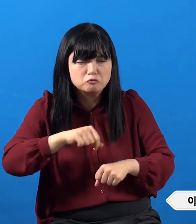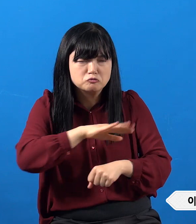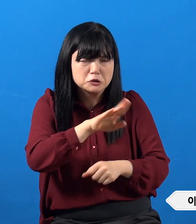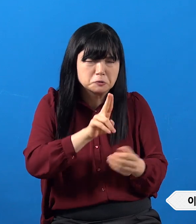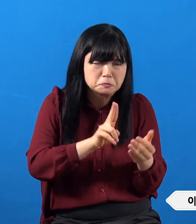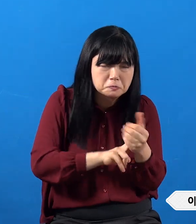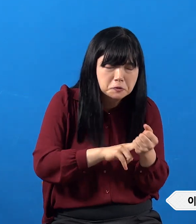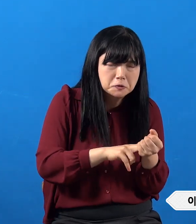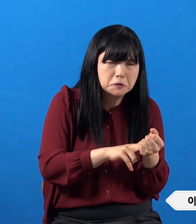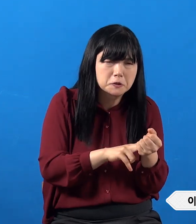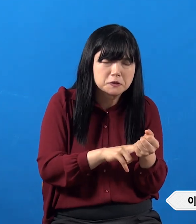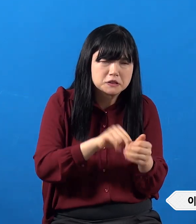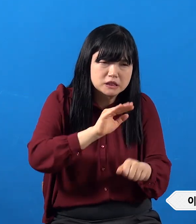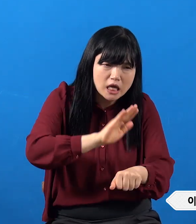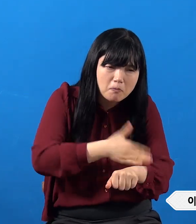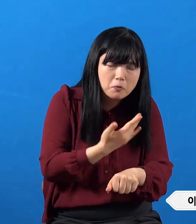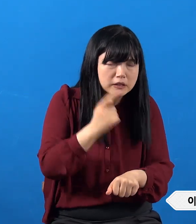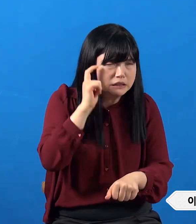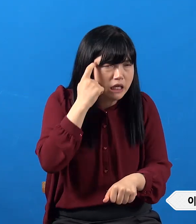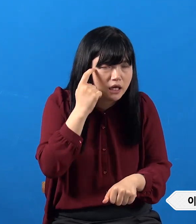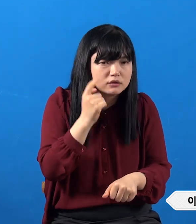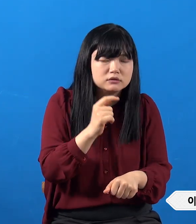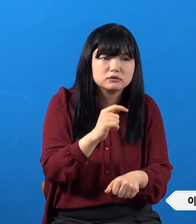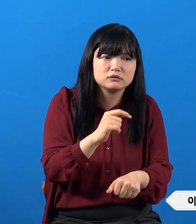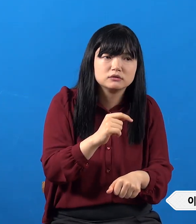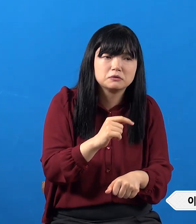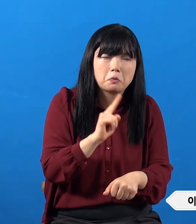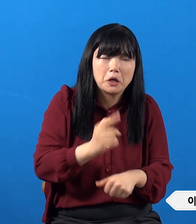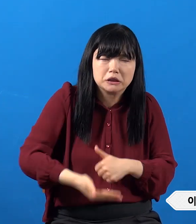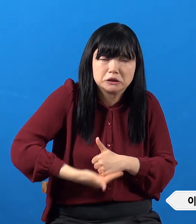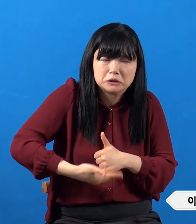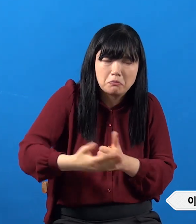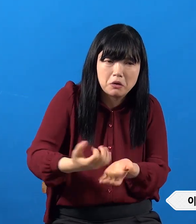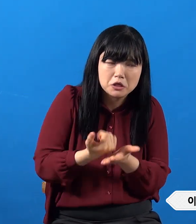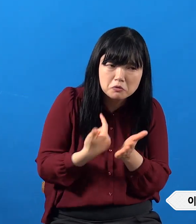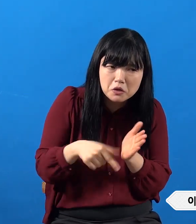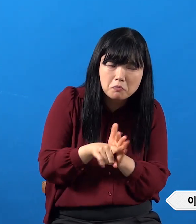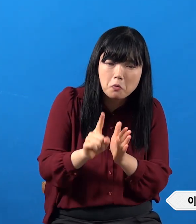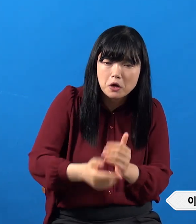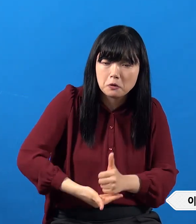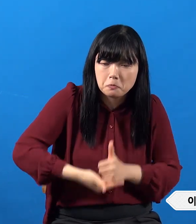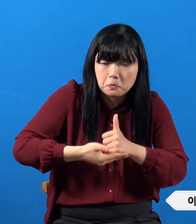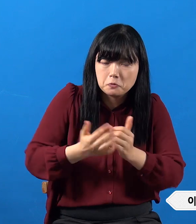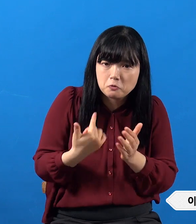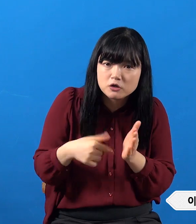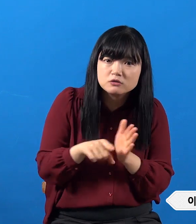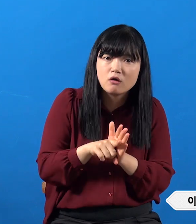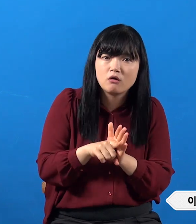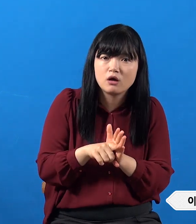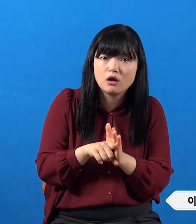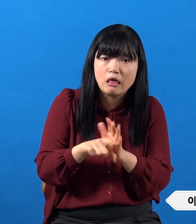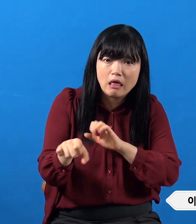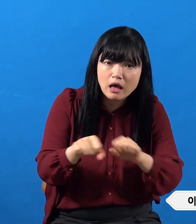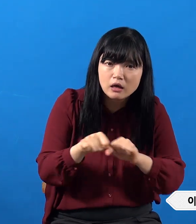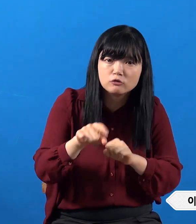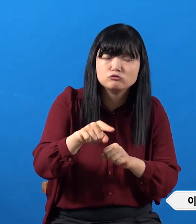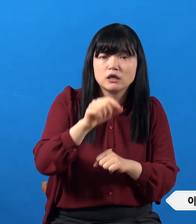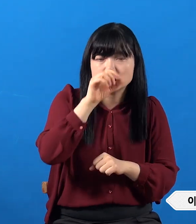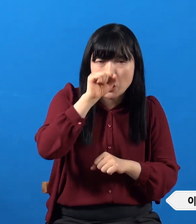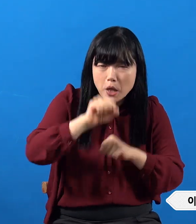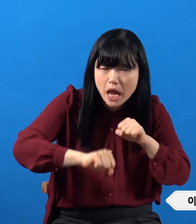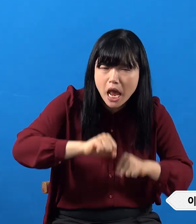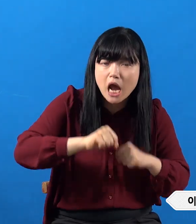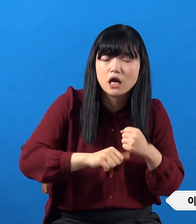숨어있는 우리의 잘못된 모티브들, 동기들, 조금 칭찬받으려고, 자기 올라가려고, 높아지려고 하는 우리들의